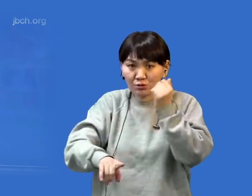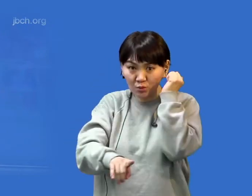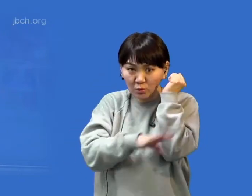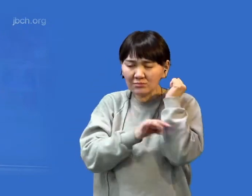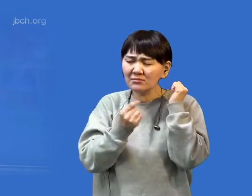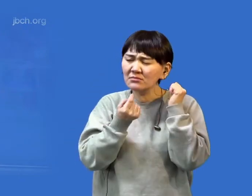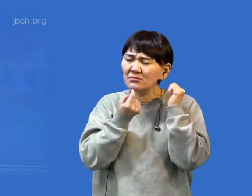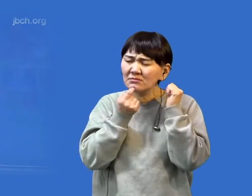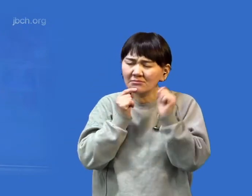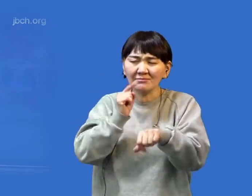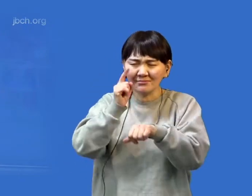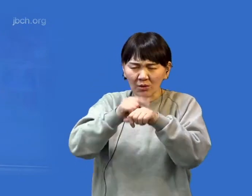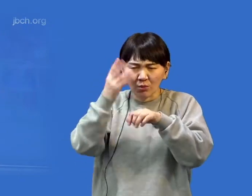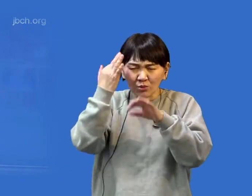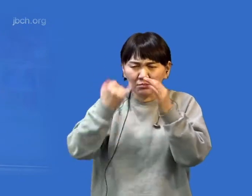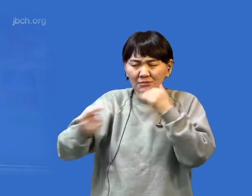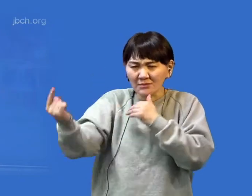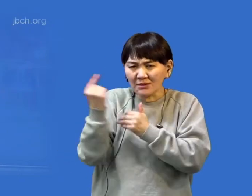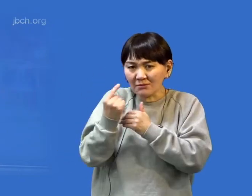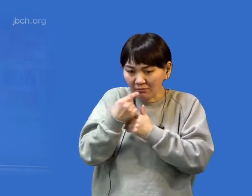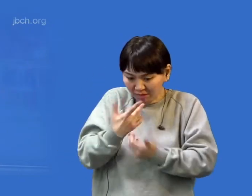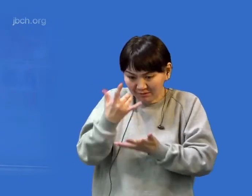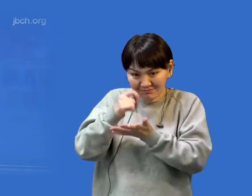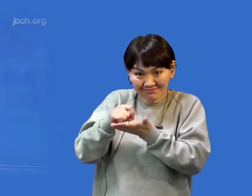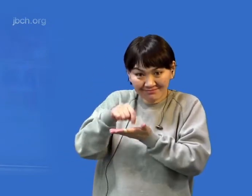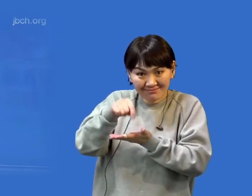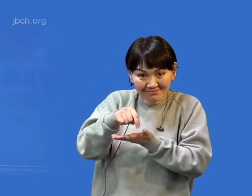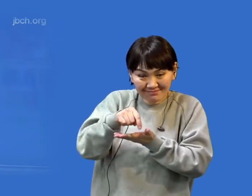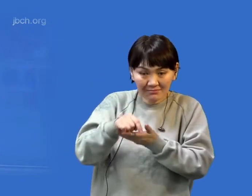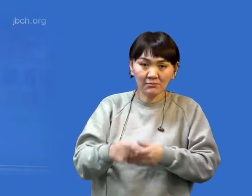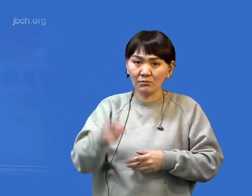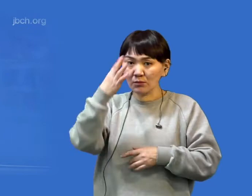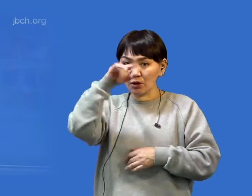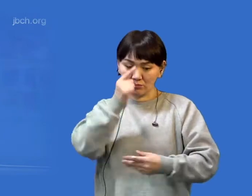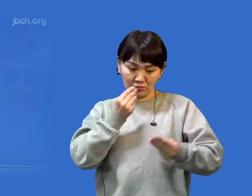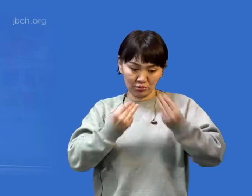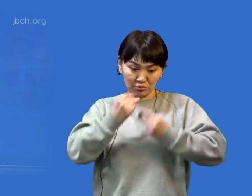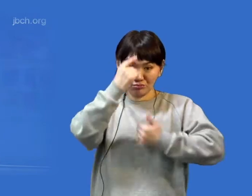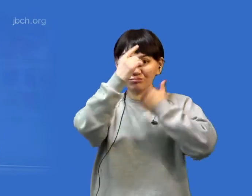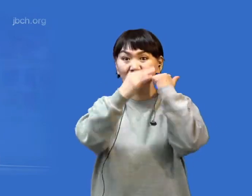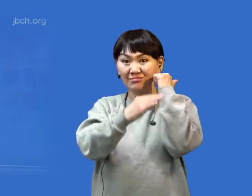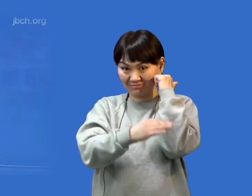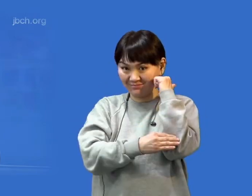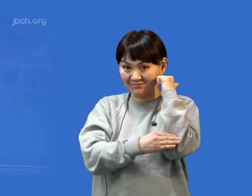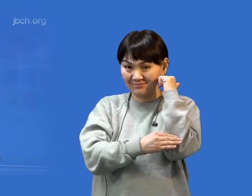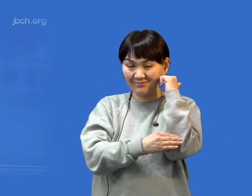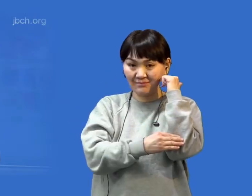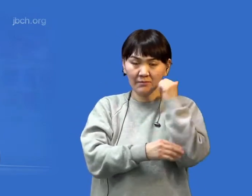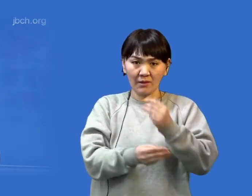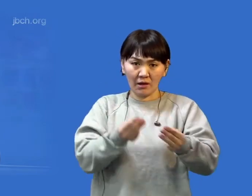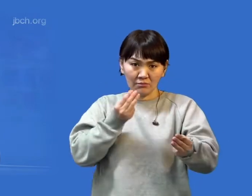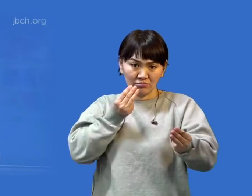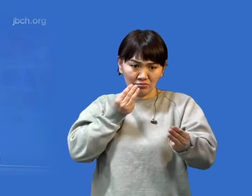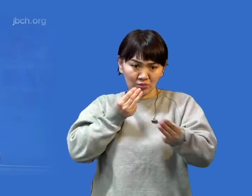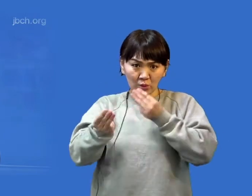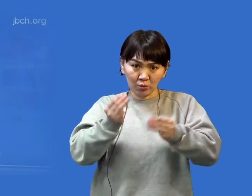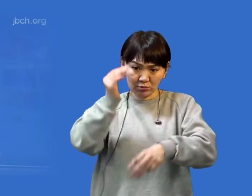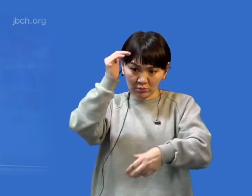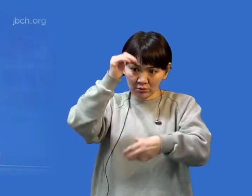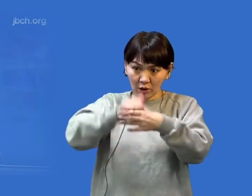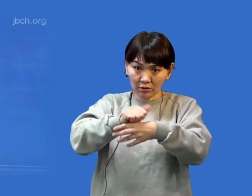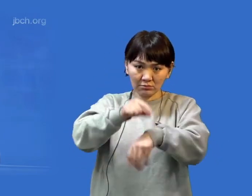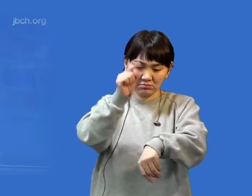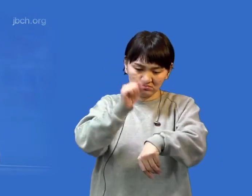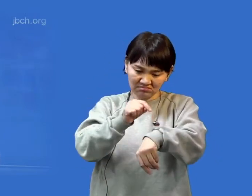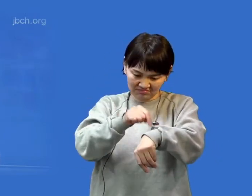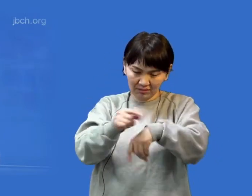Тэгэлэр бурханы шүүлтийн өдөр Тэглэр шүүлтэн дарах тэр цаг үе ойр ирчгээд